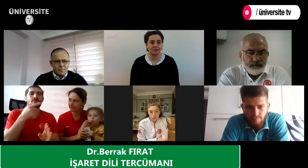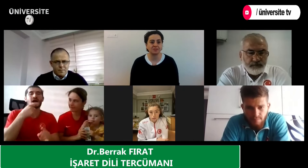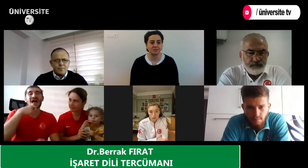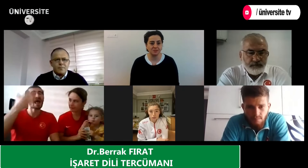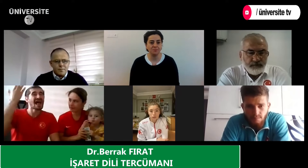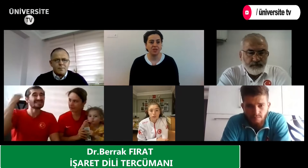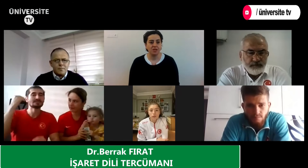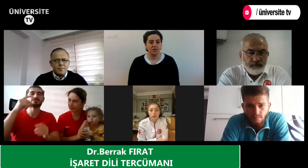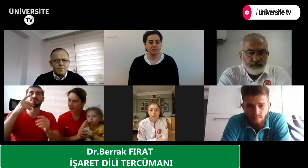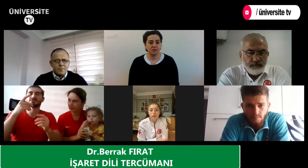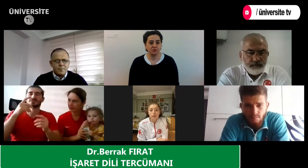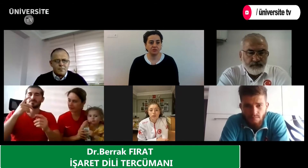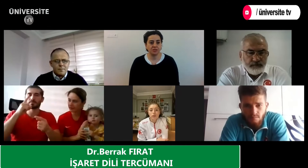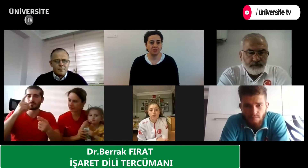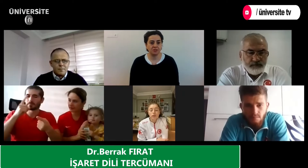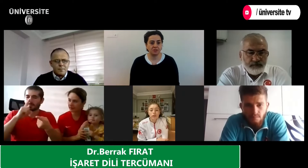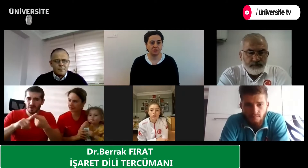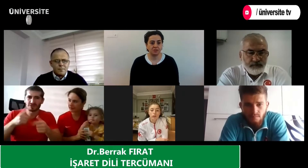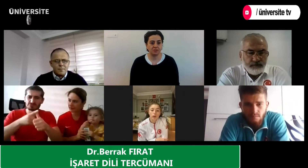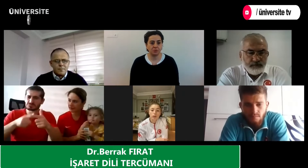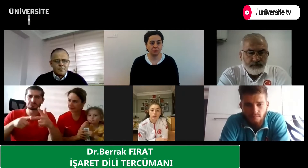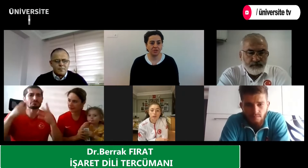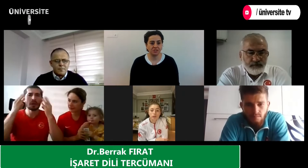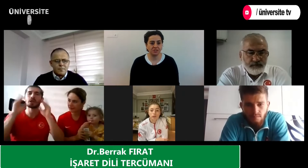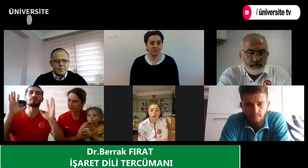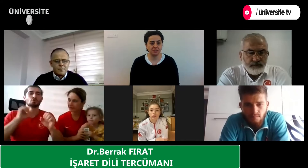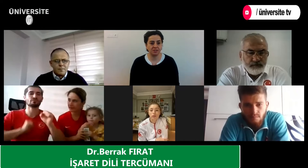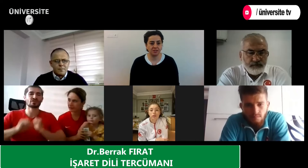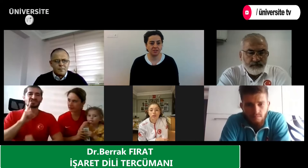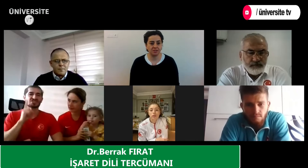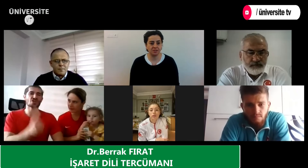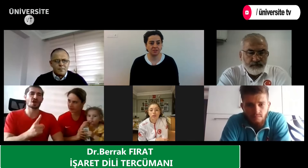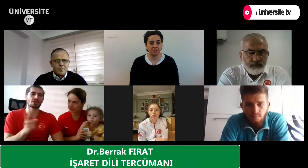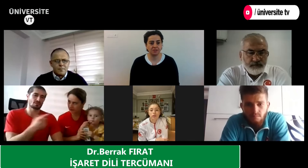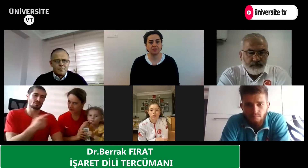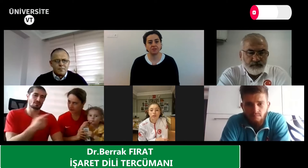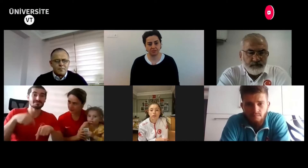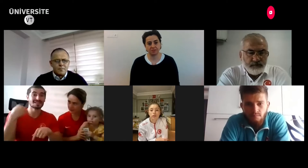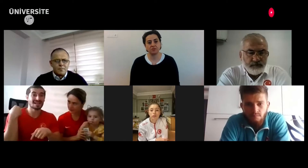kademeye katıldım. Daha önce spor branşlarının